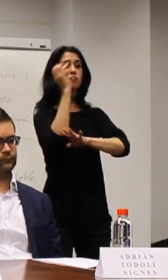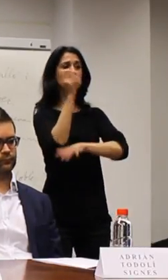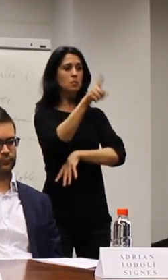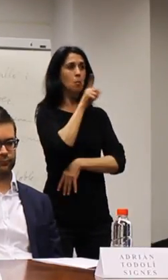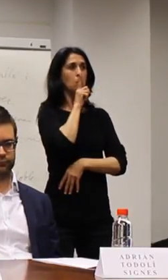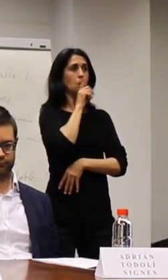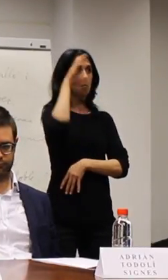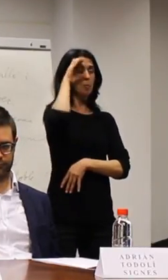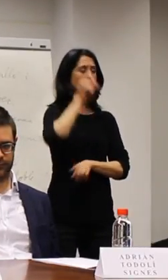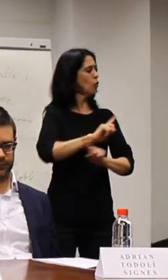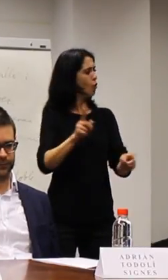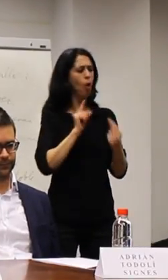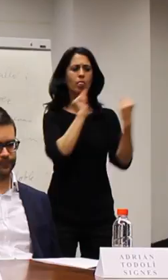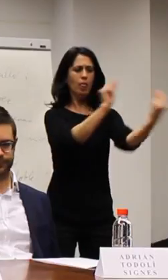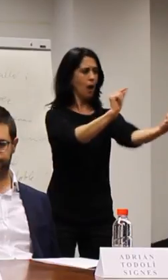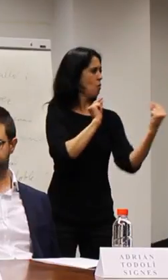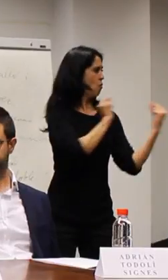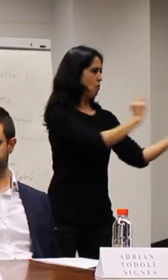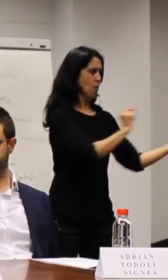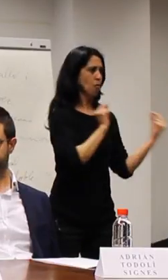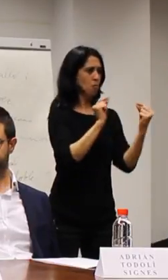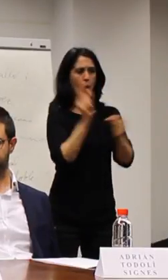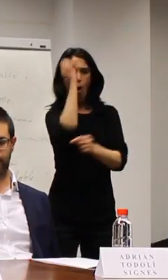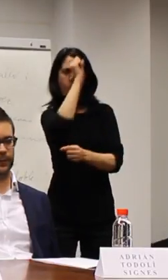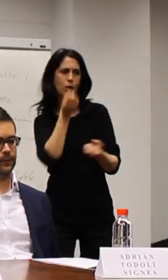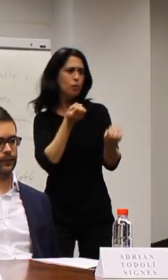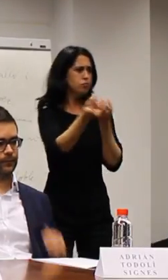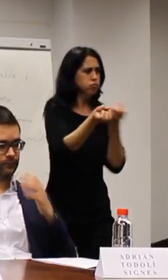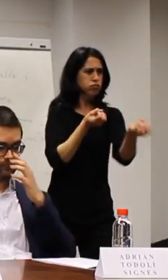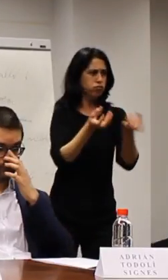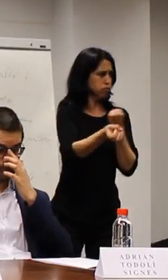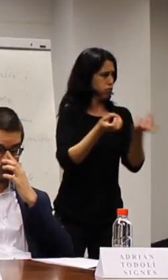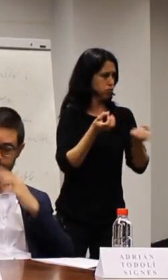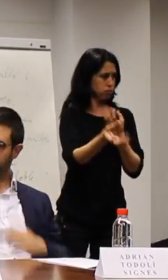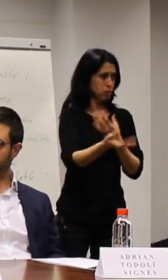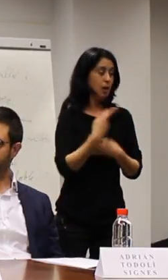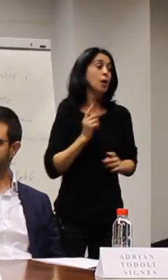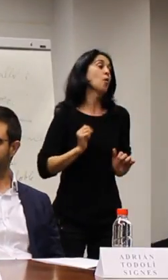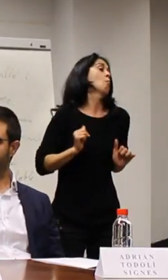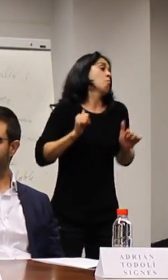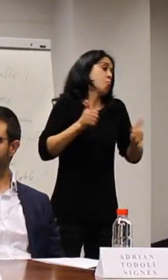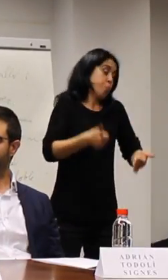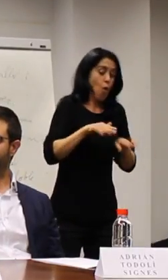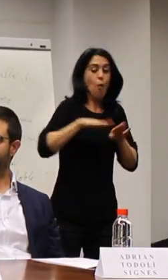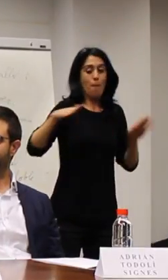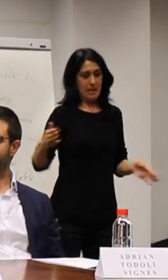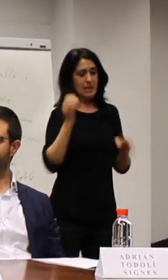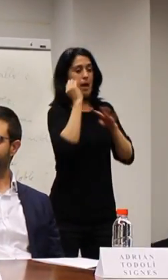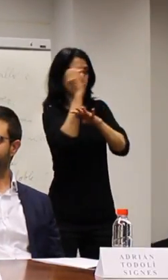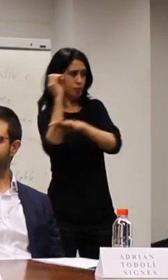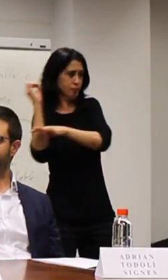diálogo fluido y un intercambio de opiniones. Eso sí, vamos a permitir primero, ¿no?, que desde la mesa